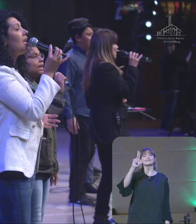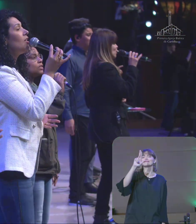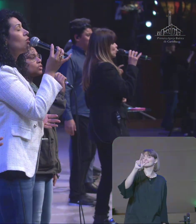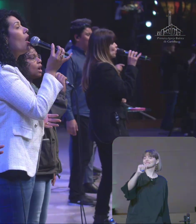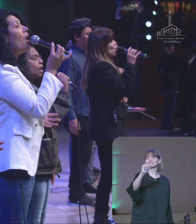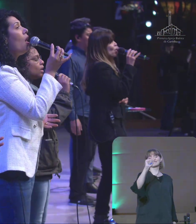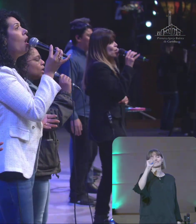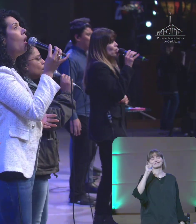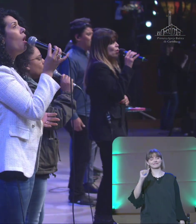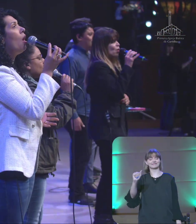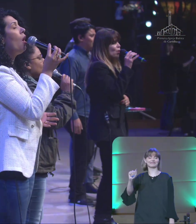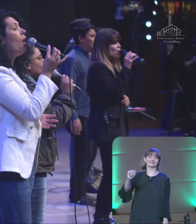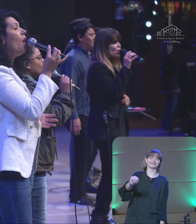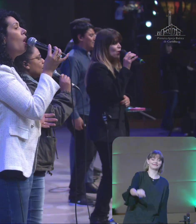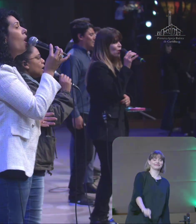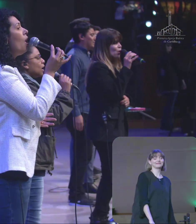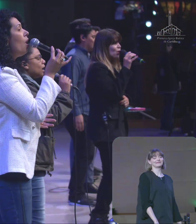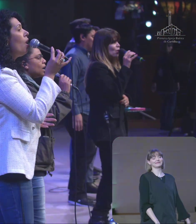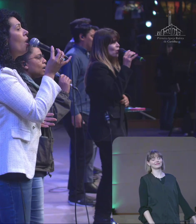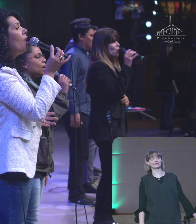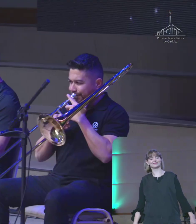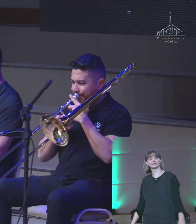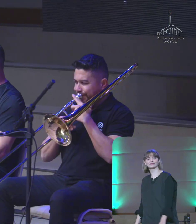me deixou.